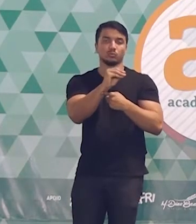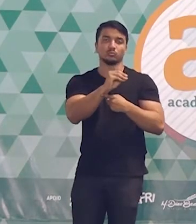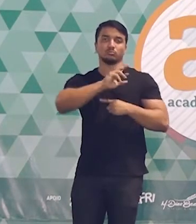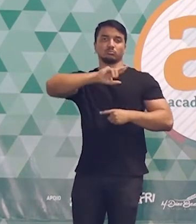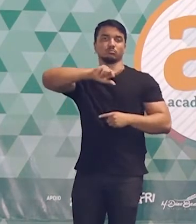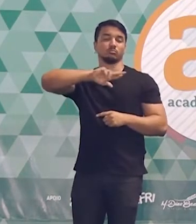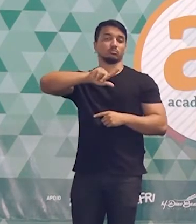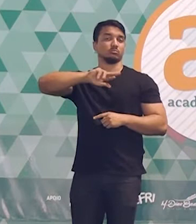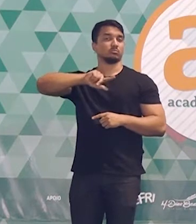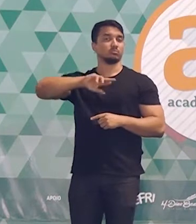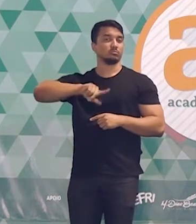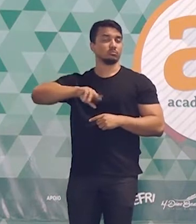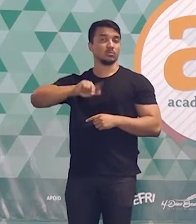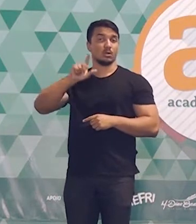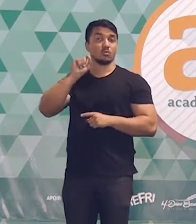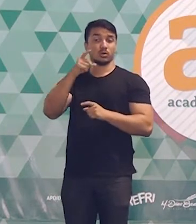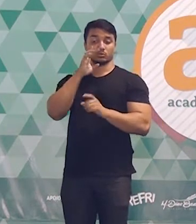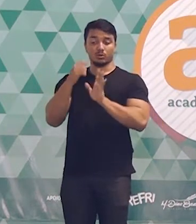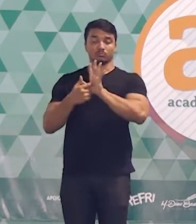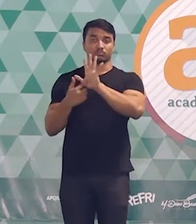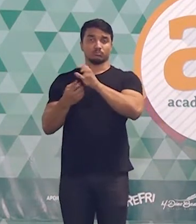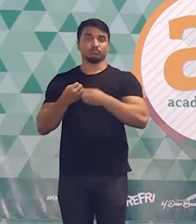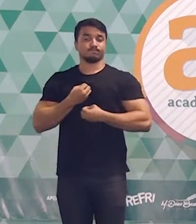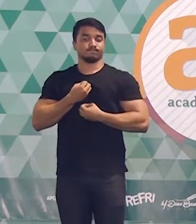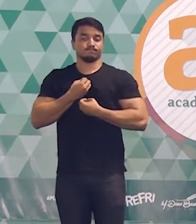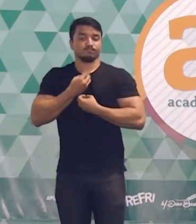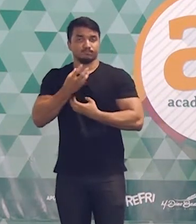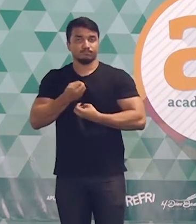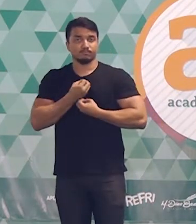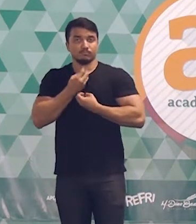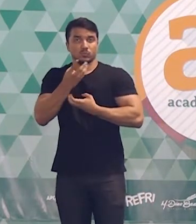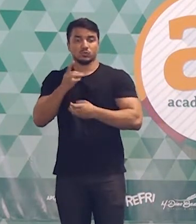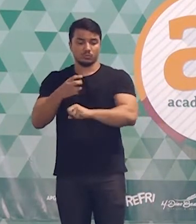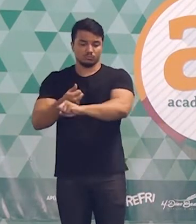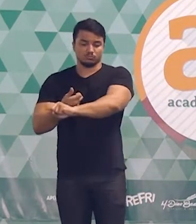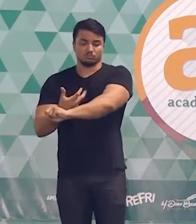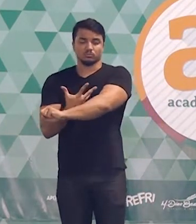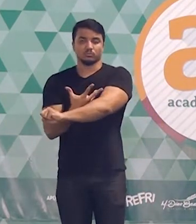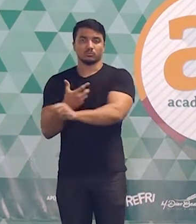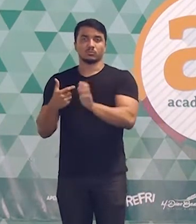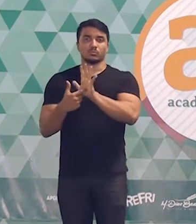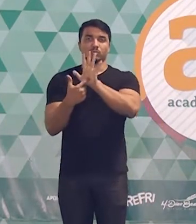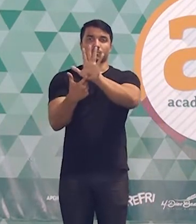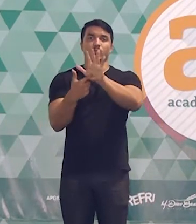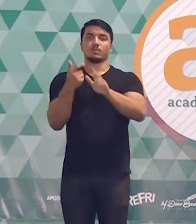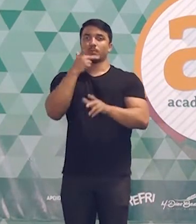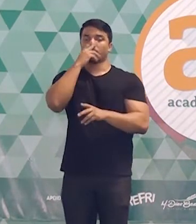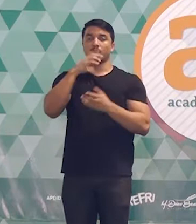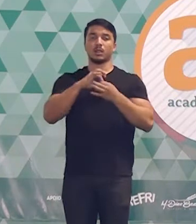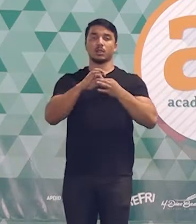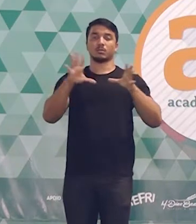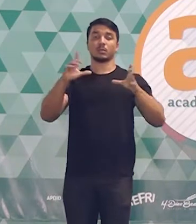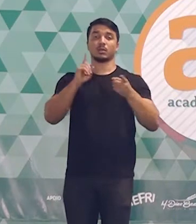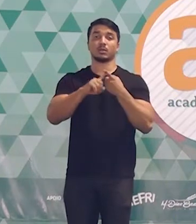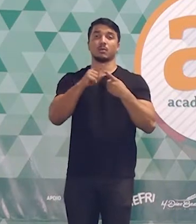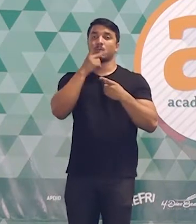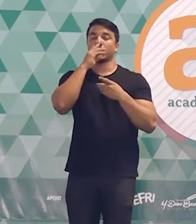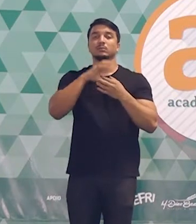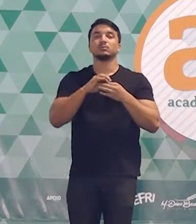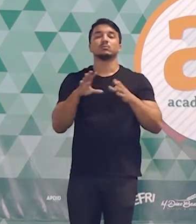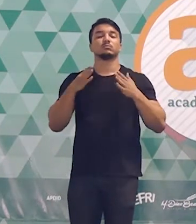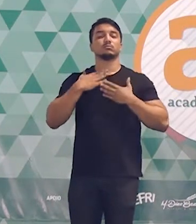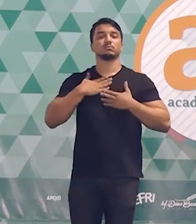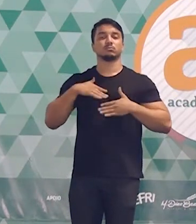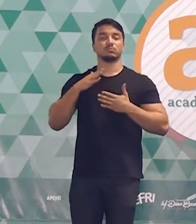fotografia. Não, é uma expressão bastante emocional, libertária e espontânea